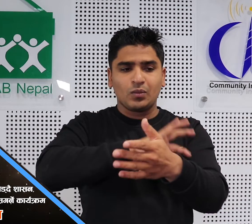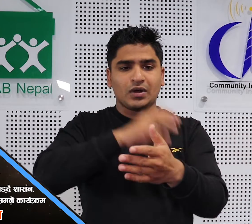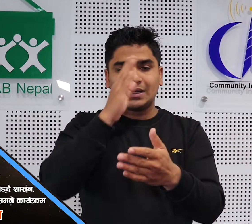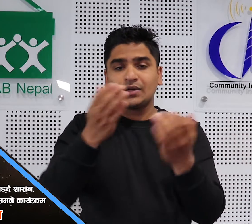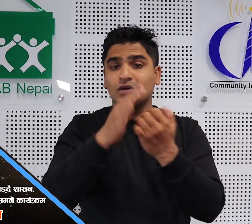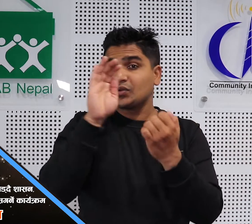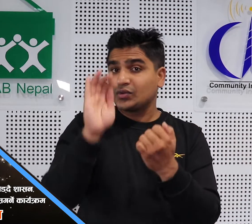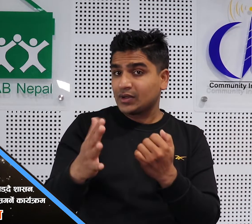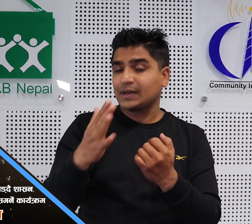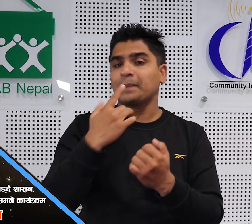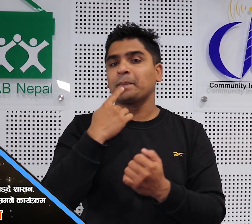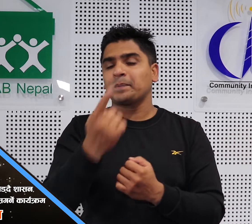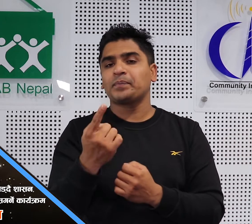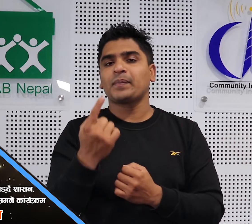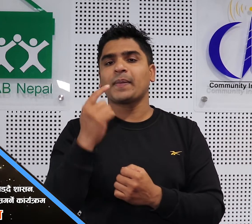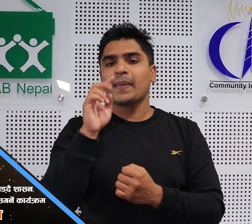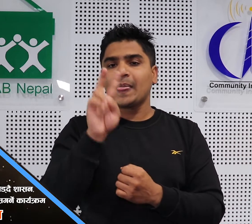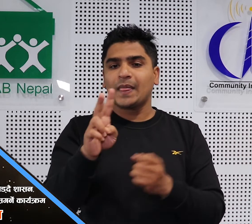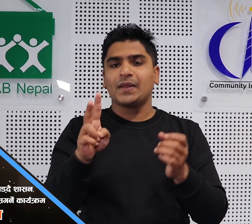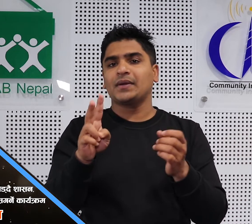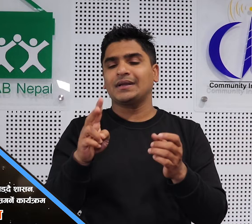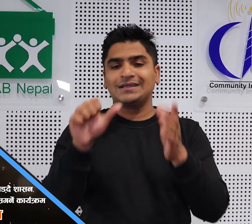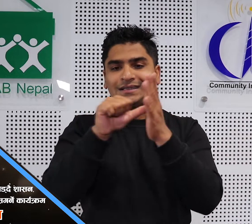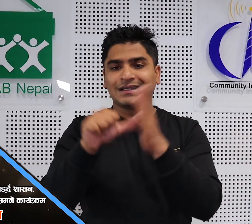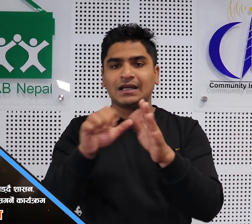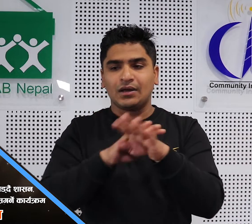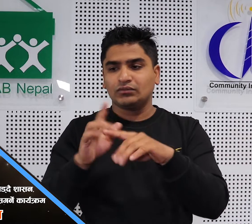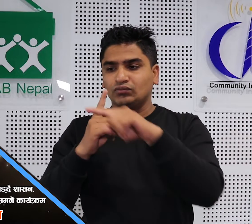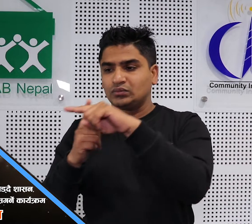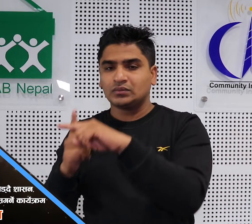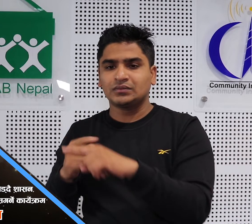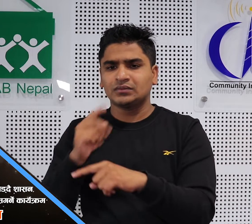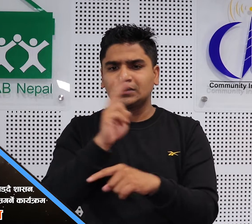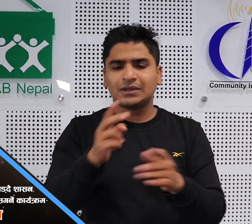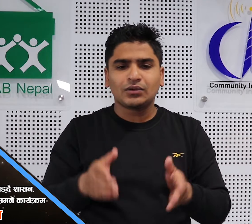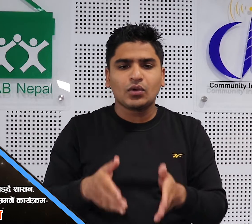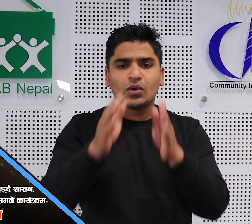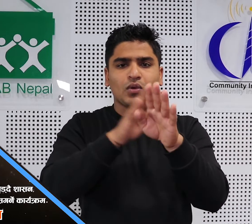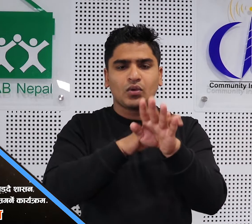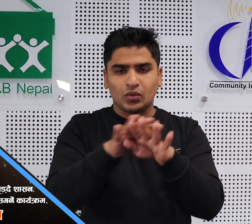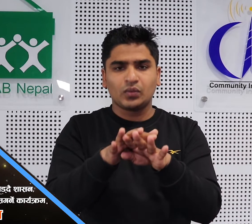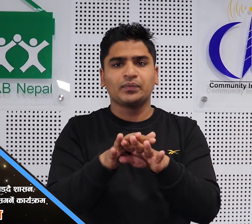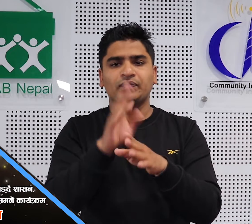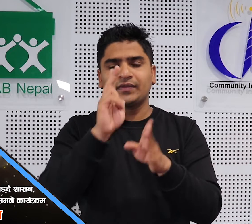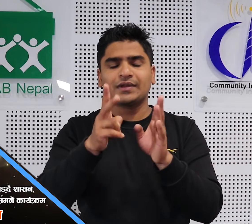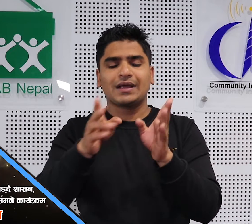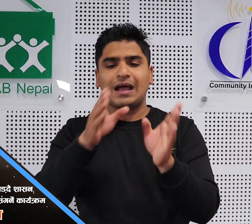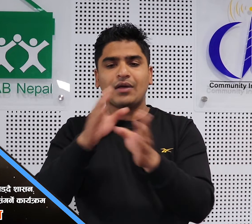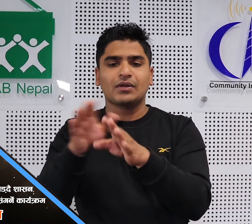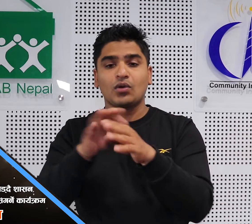नसकेका चाहिँ यो दुई पालिका दुई जिल्लाहरू जोड्ने खालका त्यस्ता सडकहरू अथवा त्यस्ता खालका आयोजना जो अरबौँका